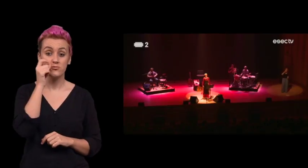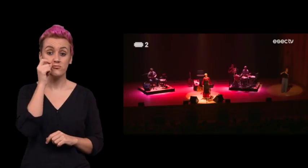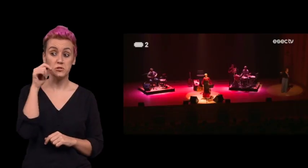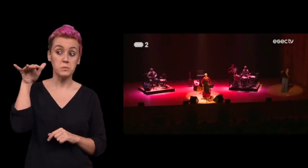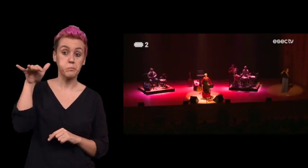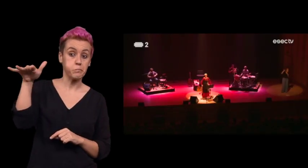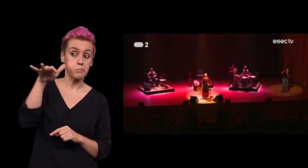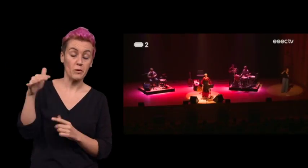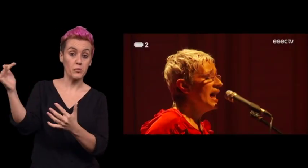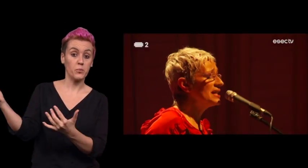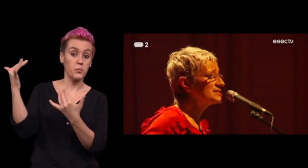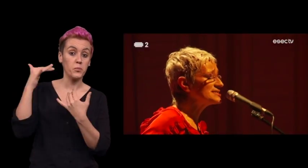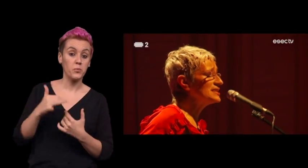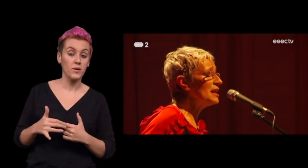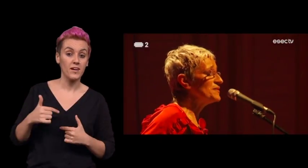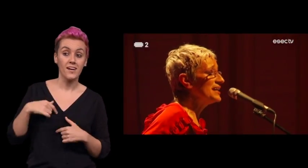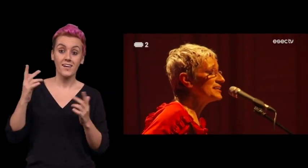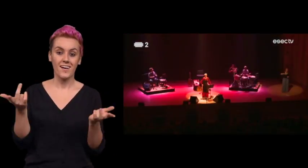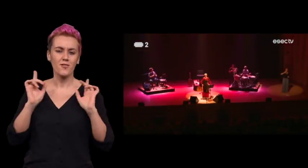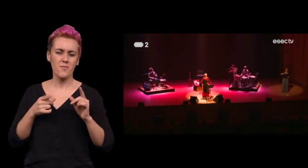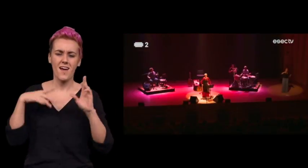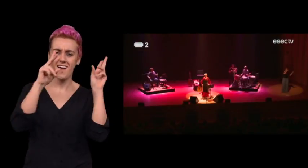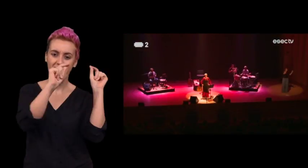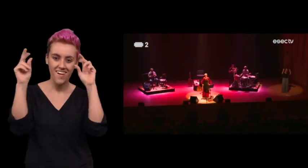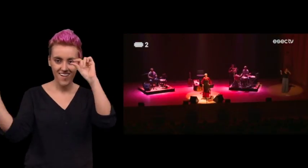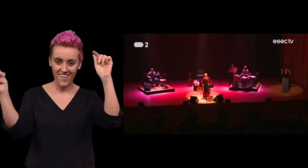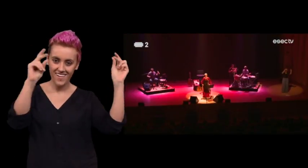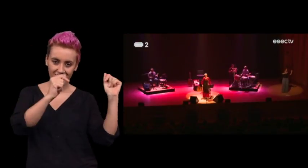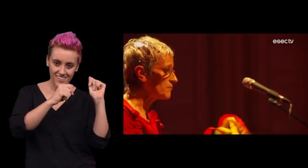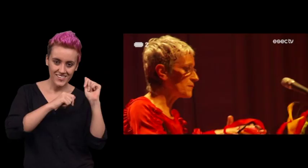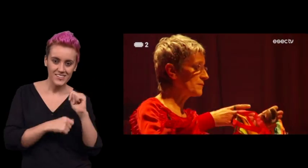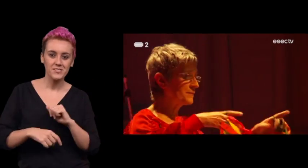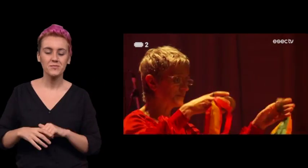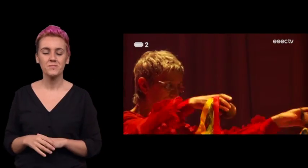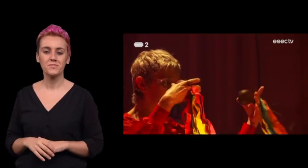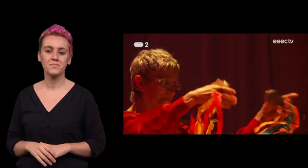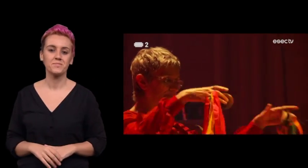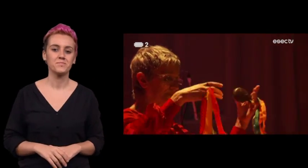del otro lugar, échese la pierna y vuelves a la charca.